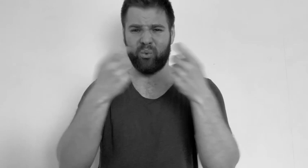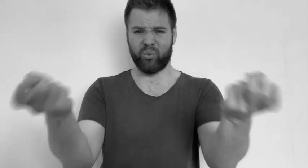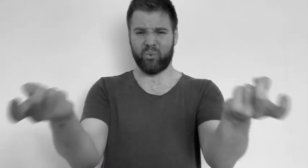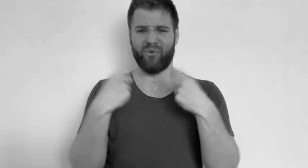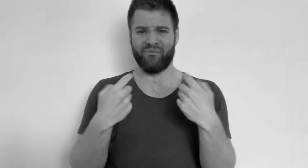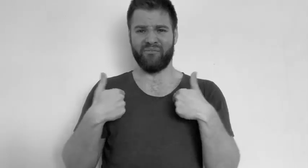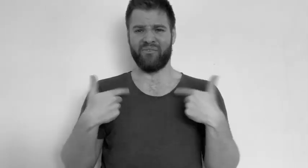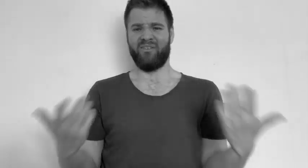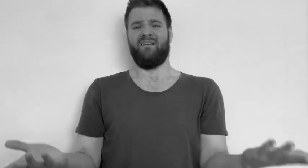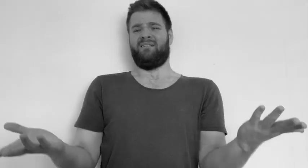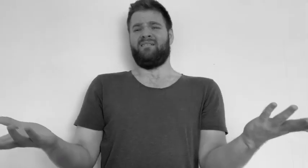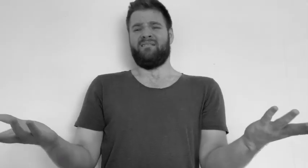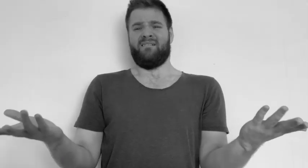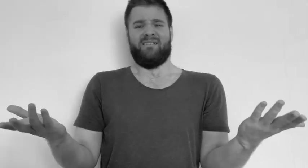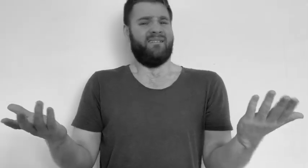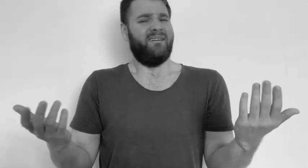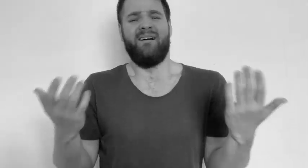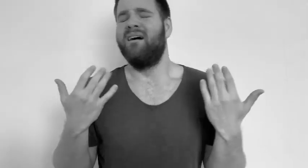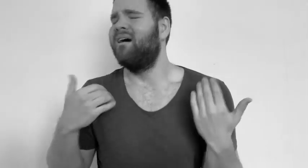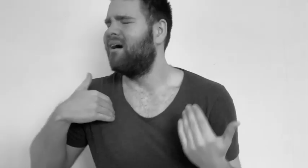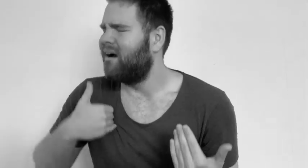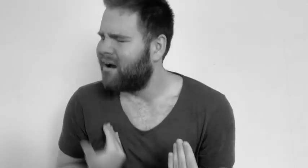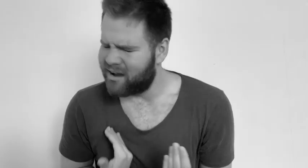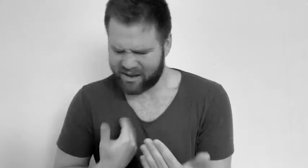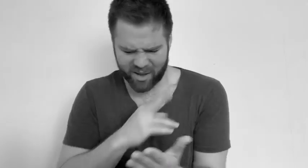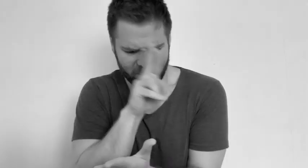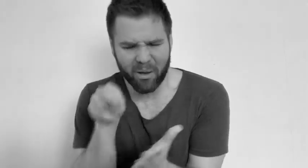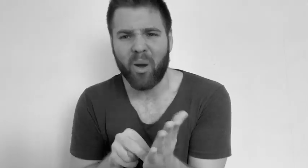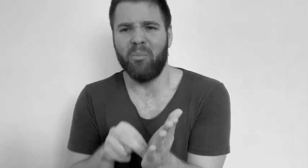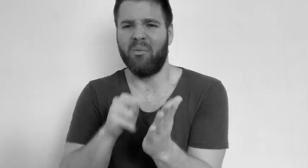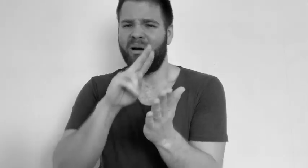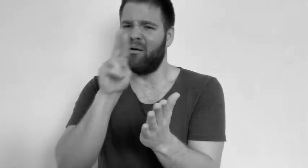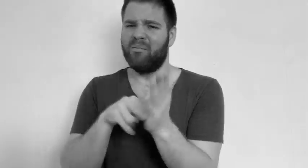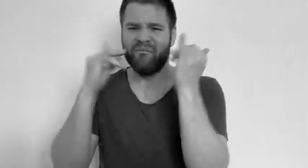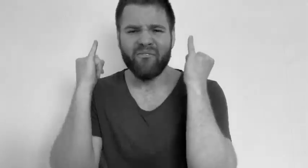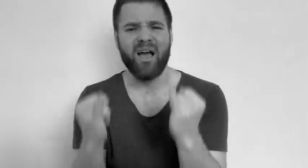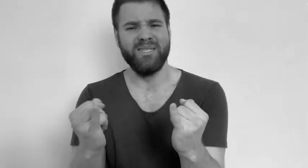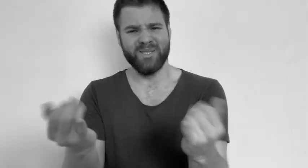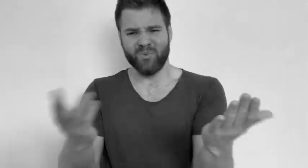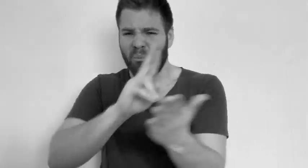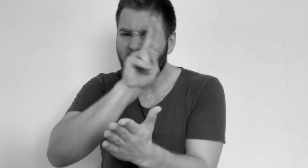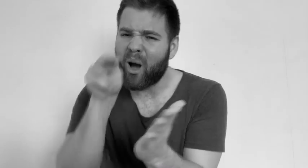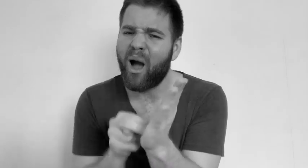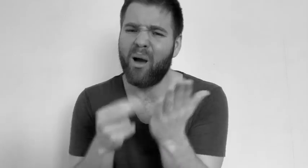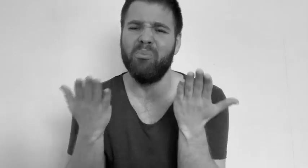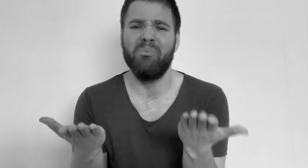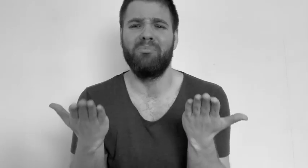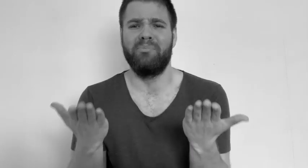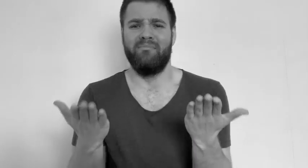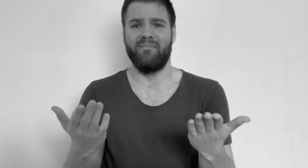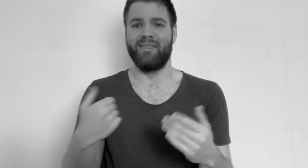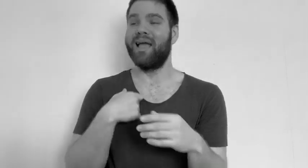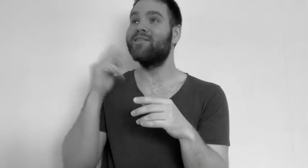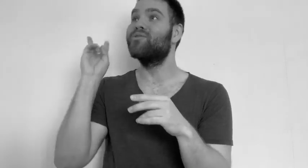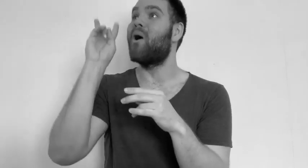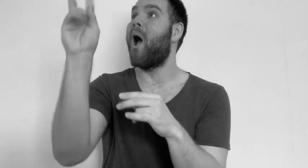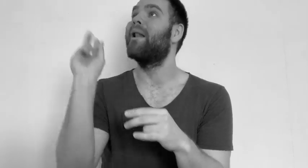oma mobiiltelefoni. Oh häda, häda ja viletsus, häda, kui sõidan piletita trollis,